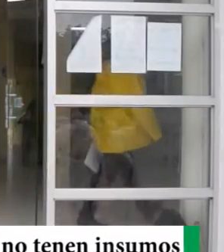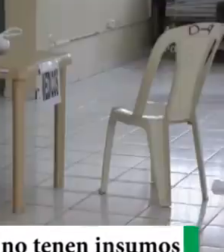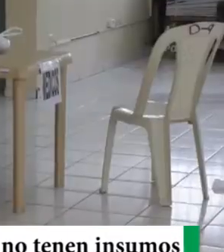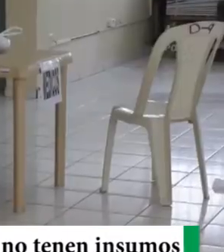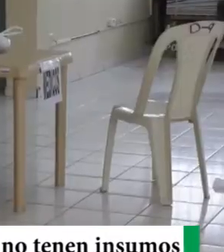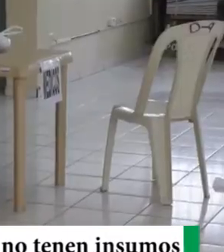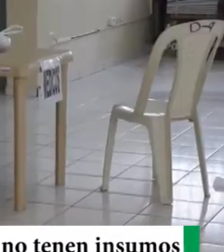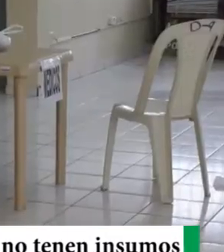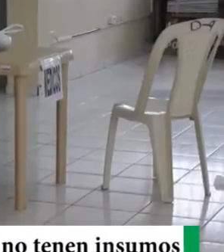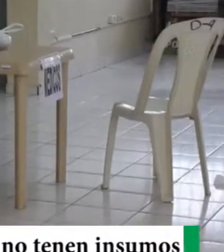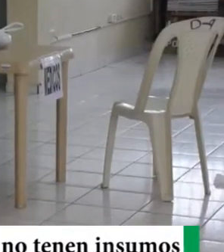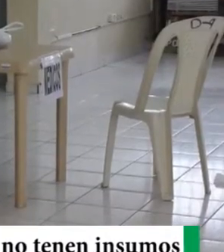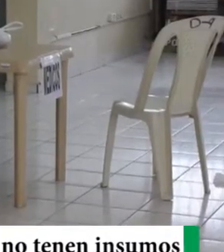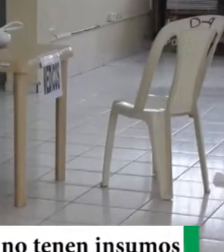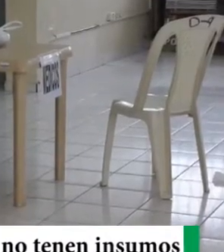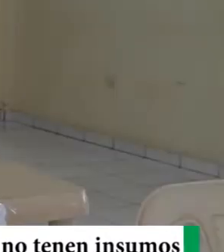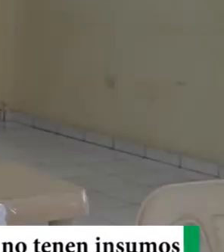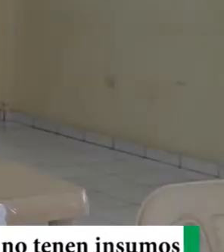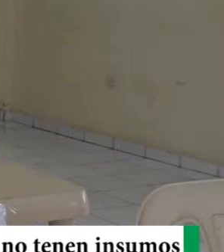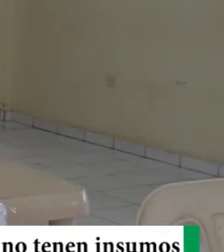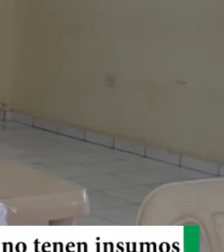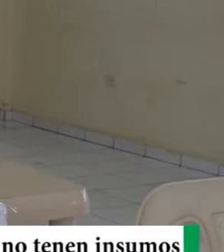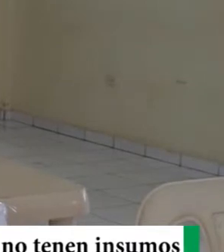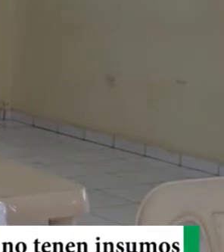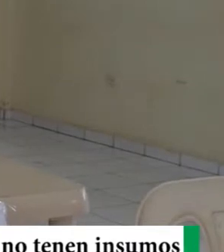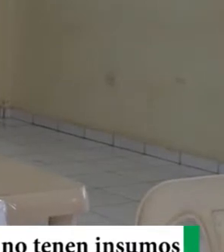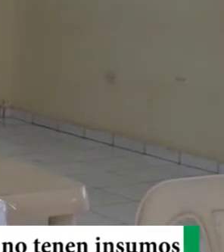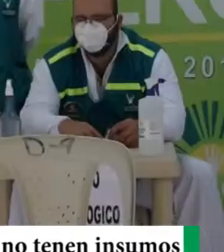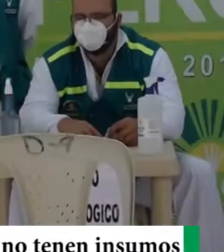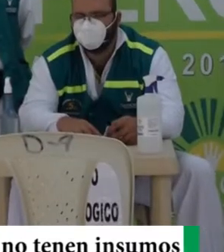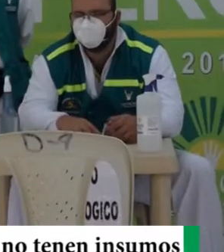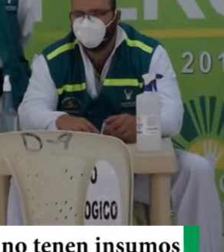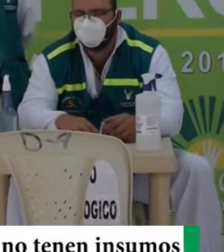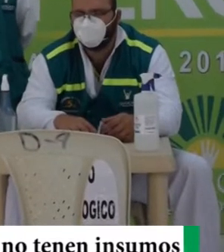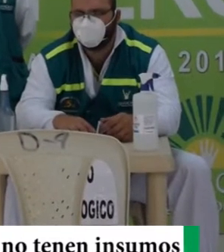5 o 4 consultorios atendiendo, así que invitamos a toda la población que venga para